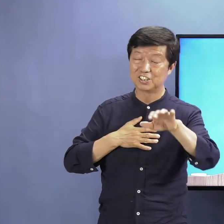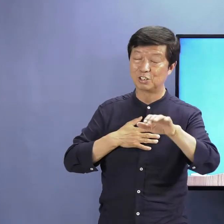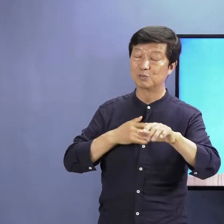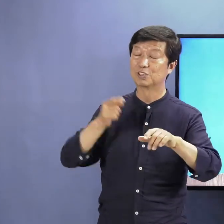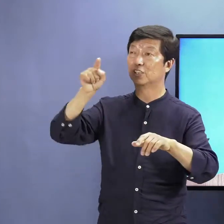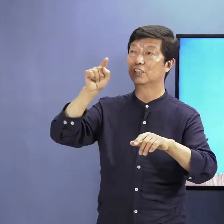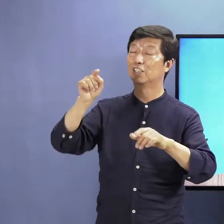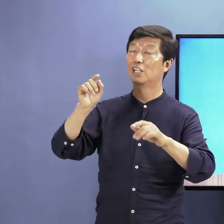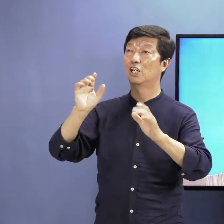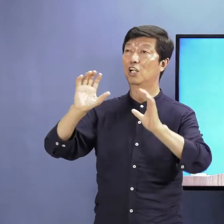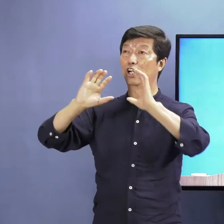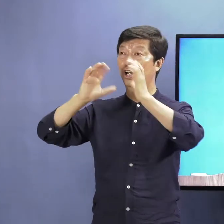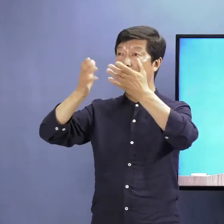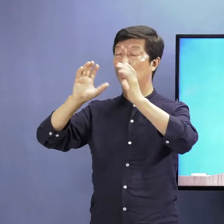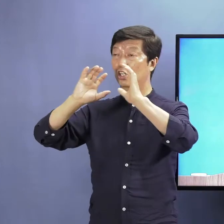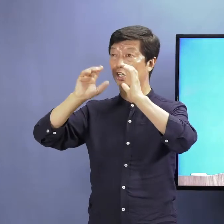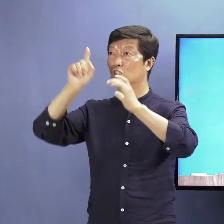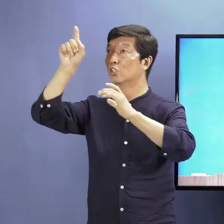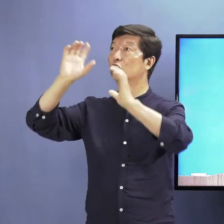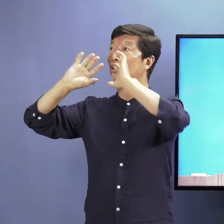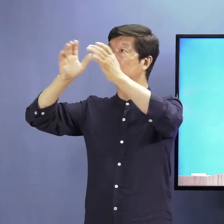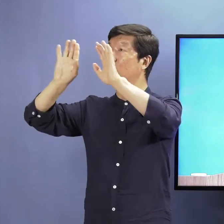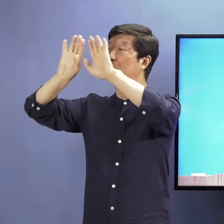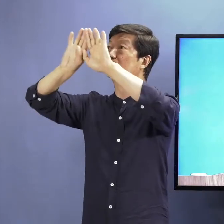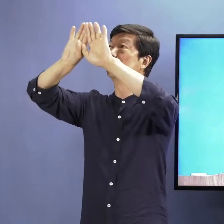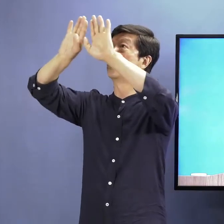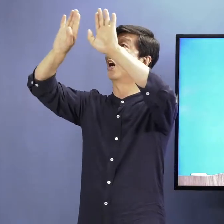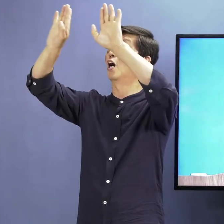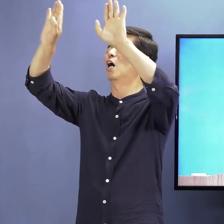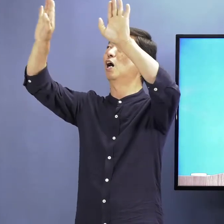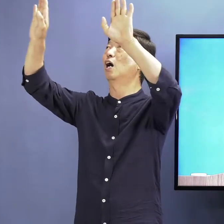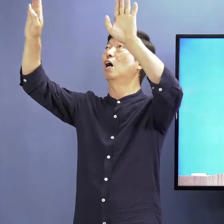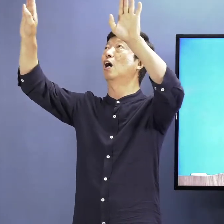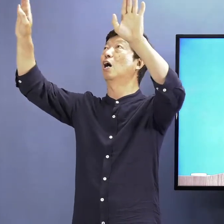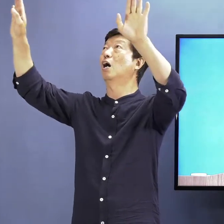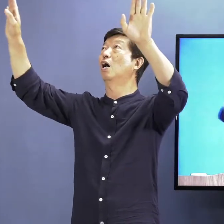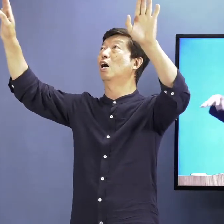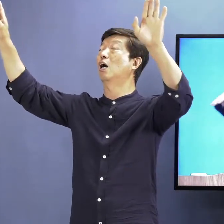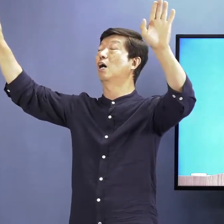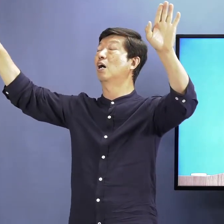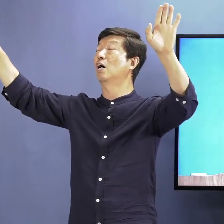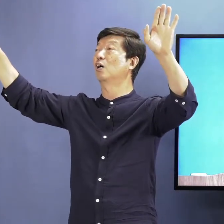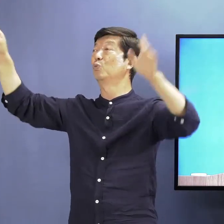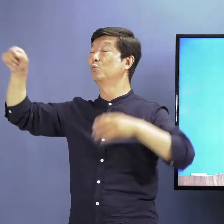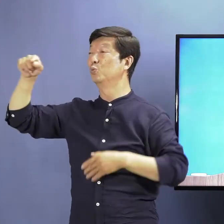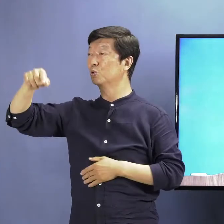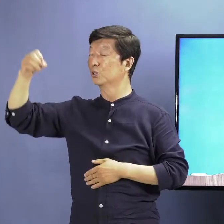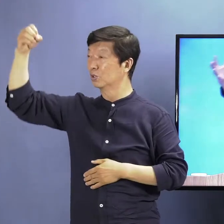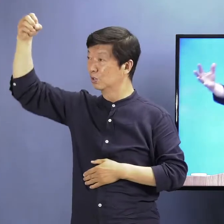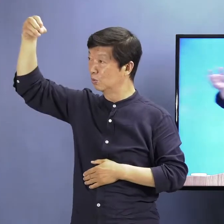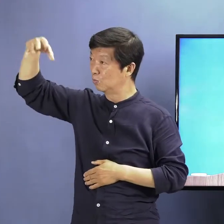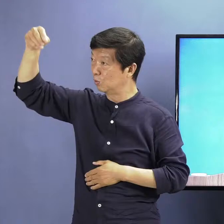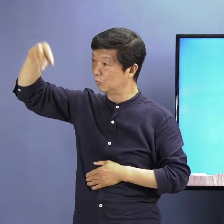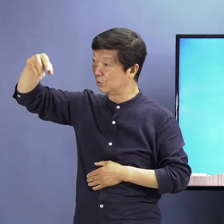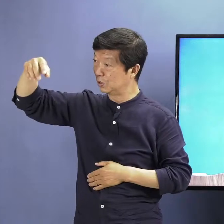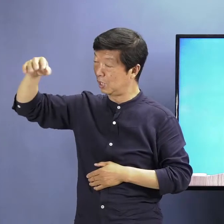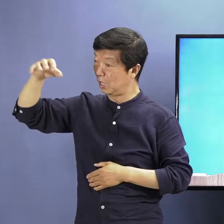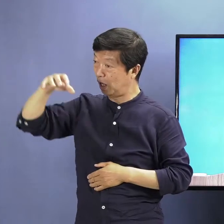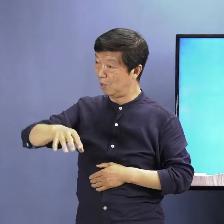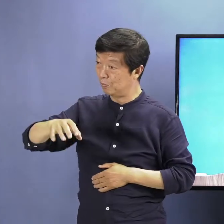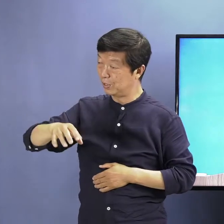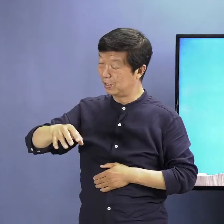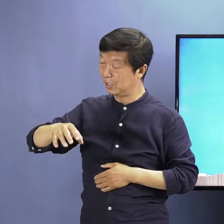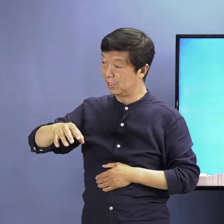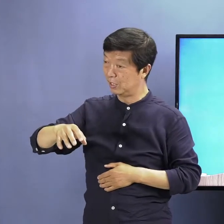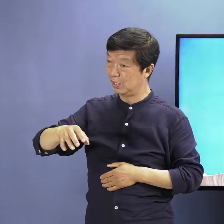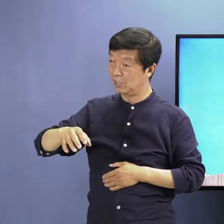있더라고요. 그 백열등 하나에 중심으로 다 모여서 있는데 그 불빛에 아이들이 얼굴이